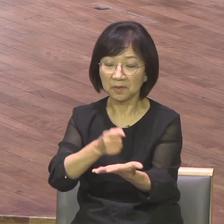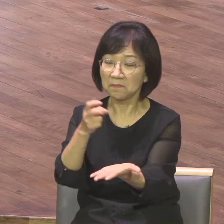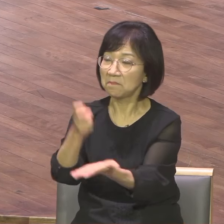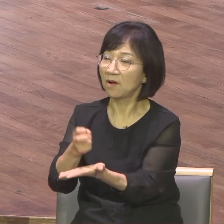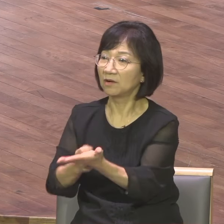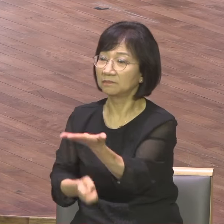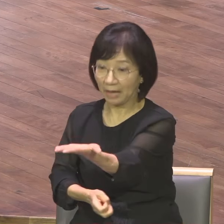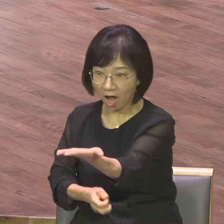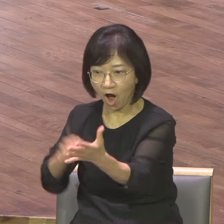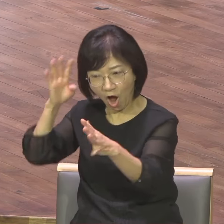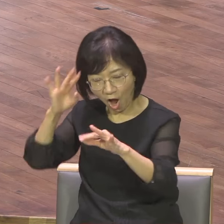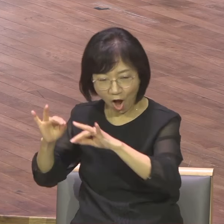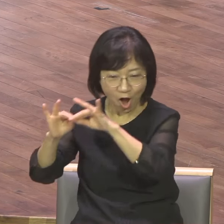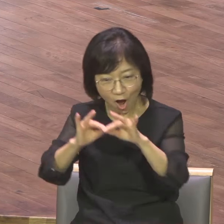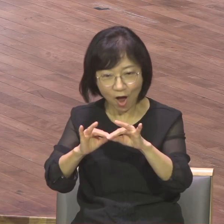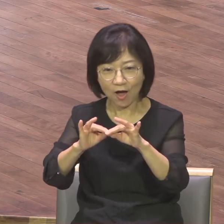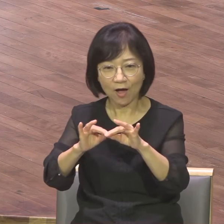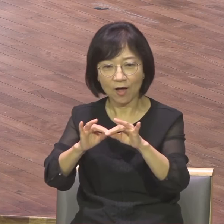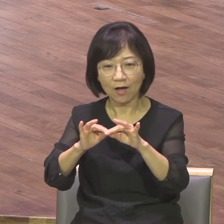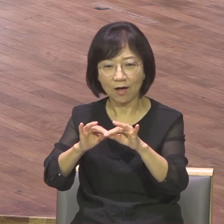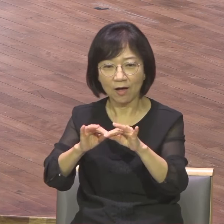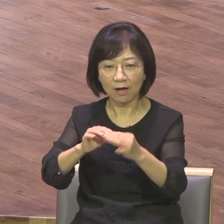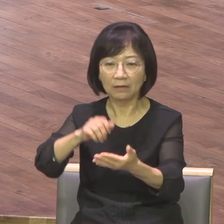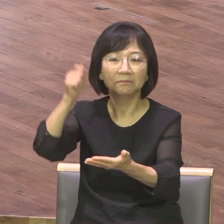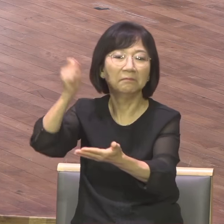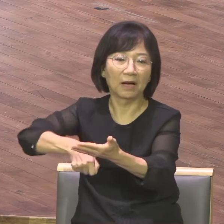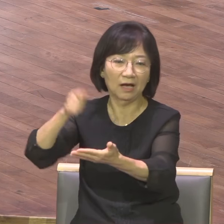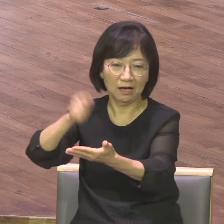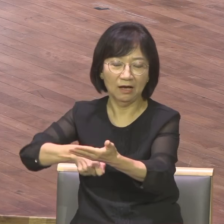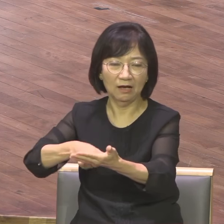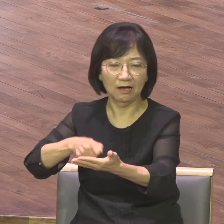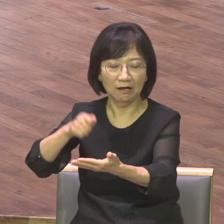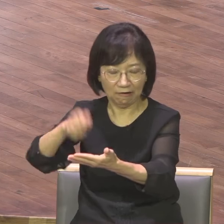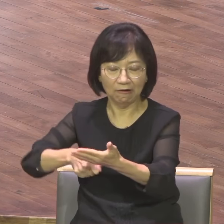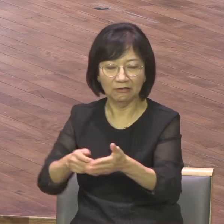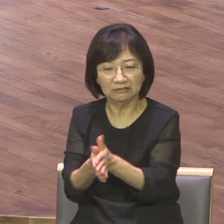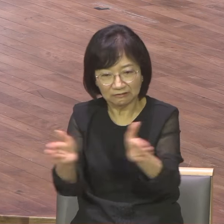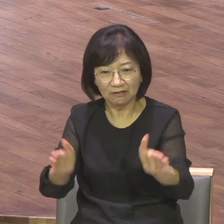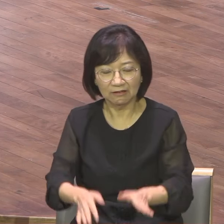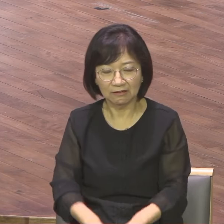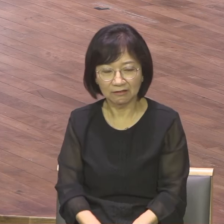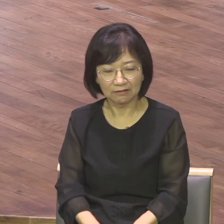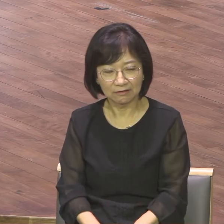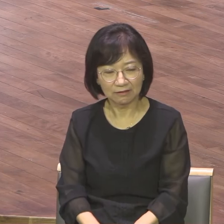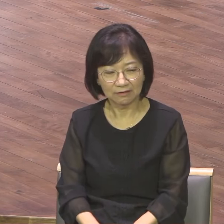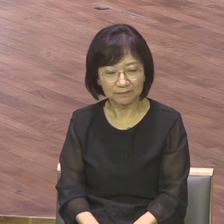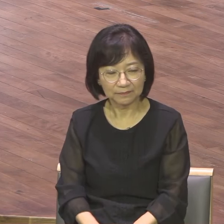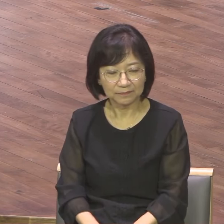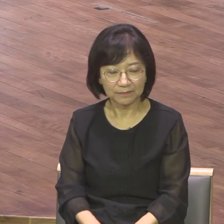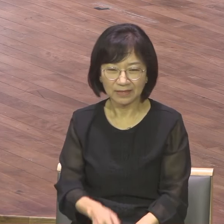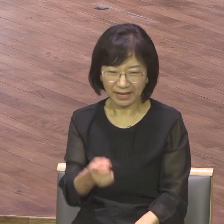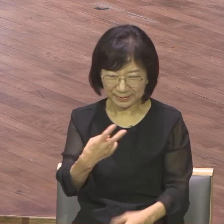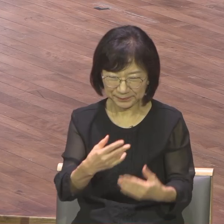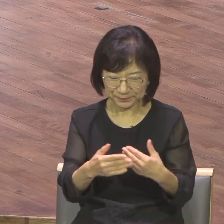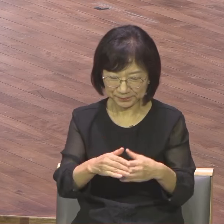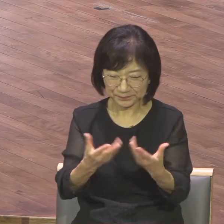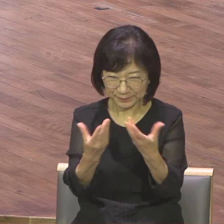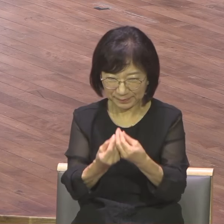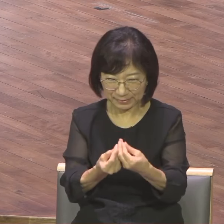그래서 우리나라도 지금 이제 차별금지법 주로 좌파들이 하는 거예요. 좌파들. 우파는 안